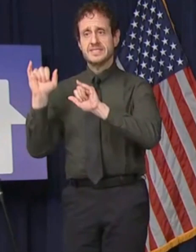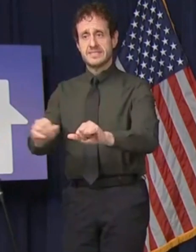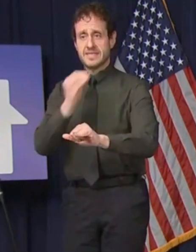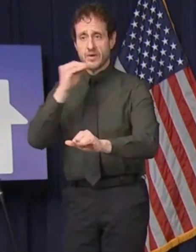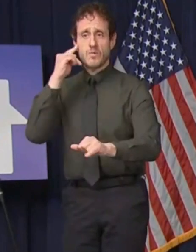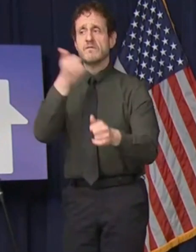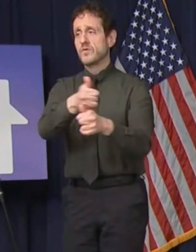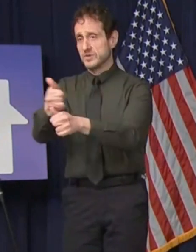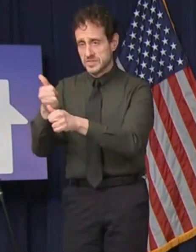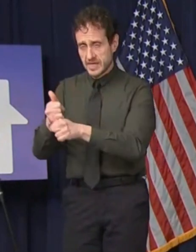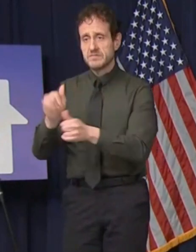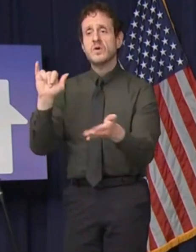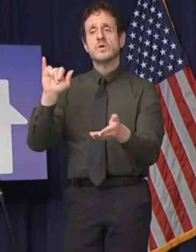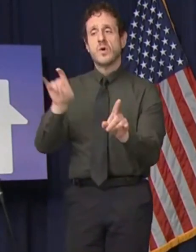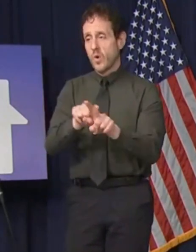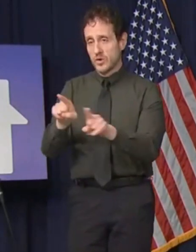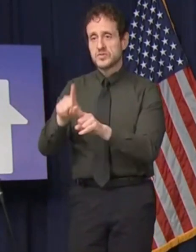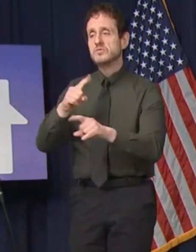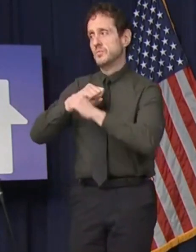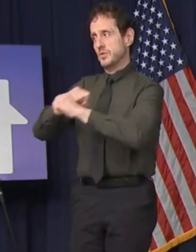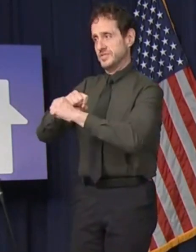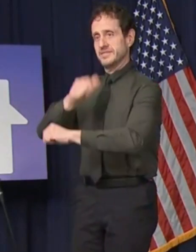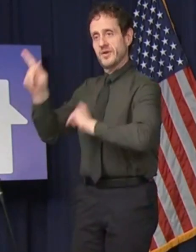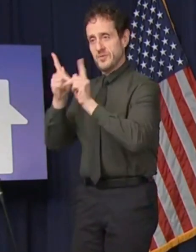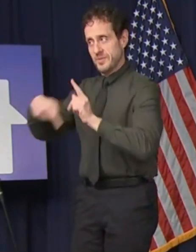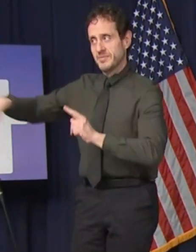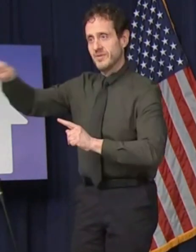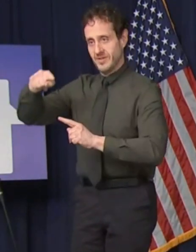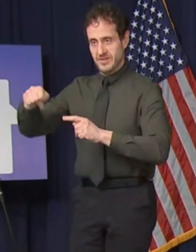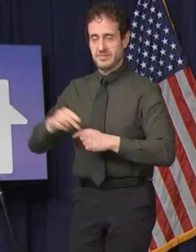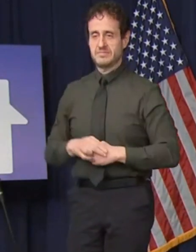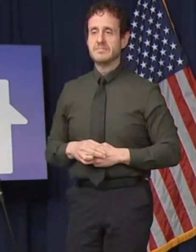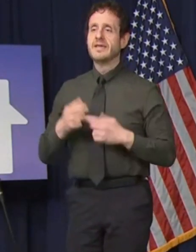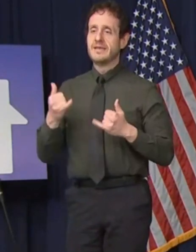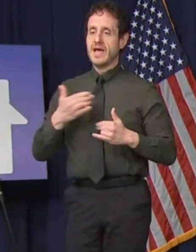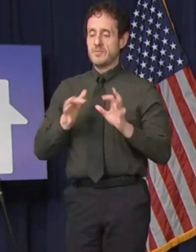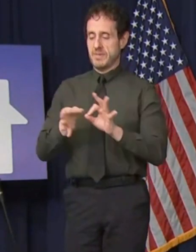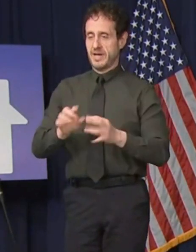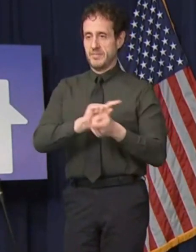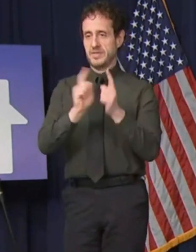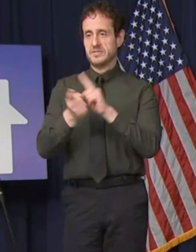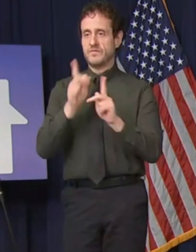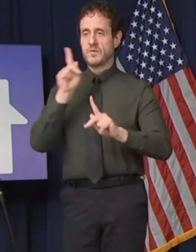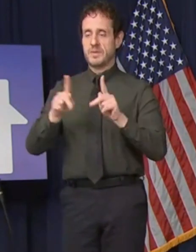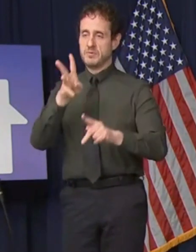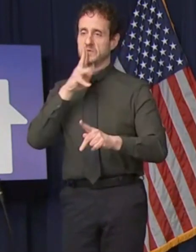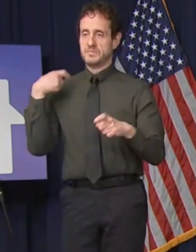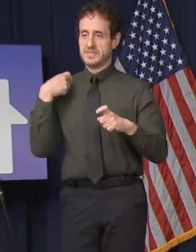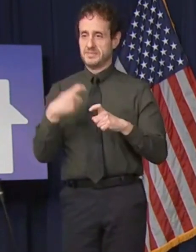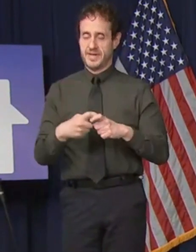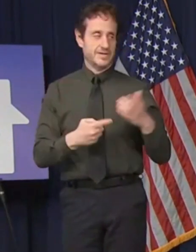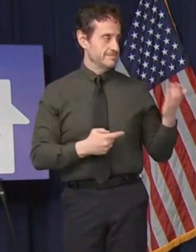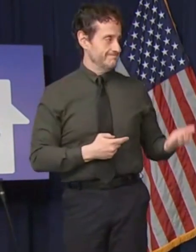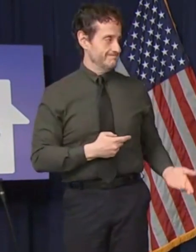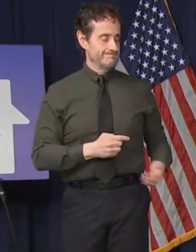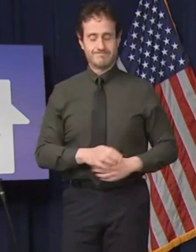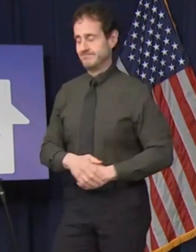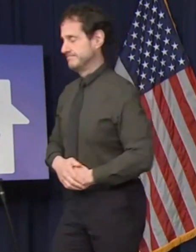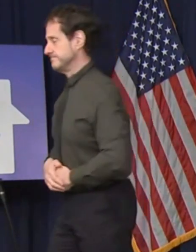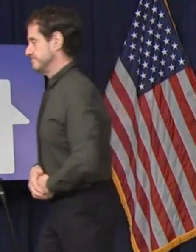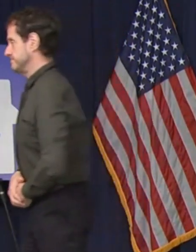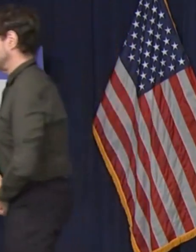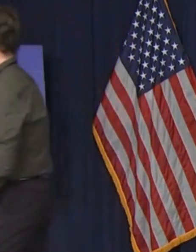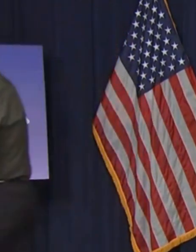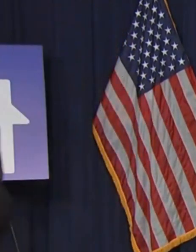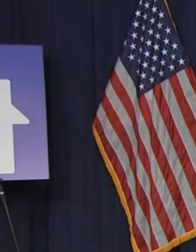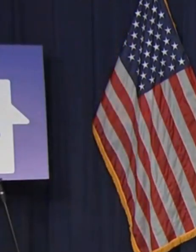others around you. And with that, I will translate comments into Spanish. Buenos tardes. Como dijo el gobernador,